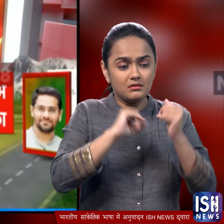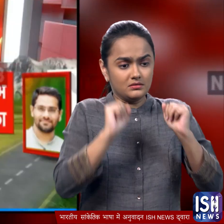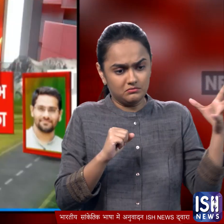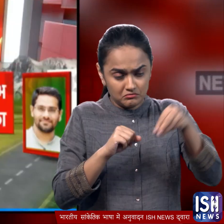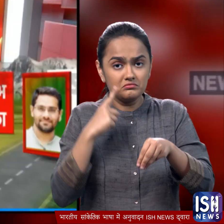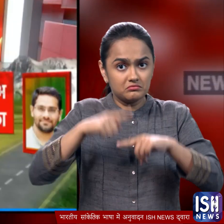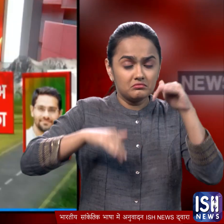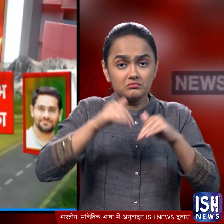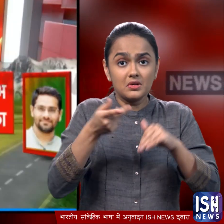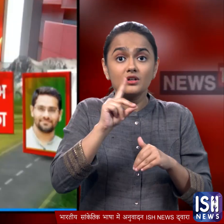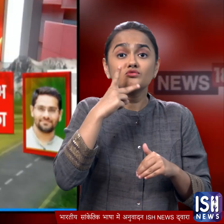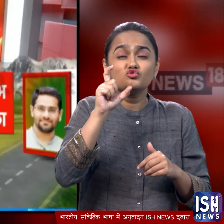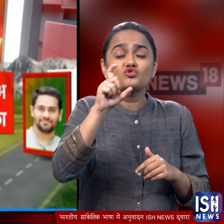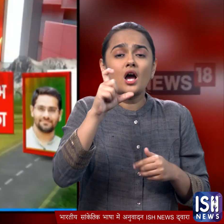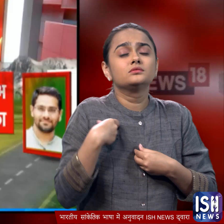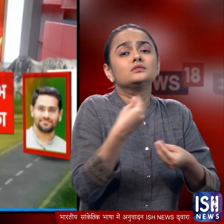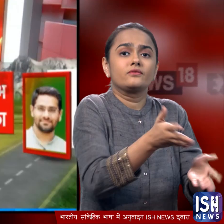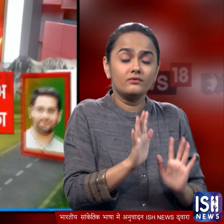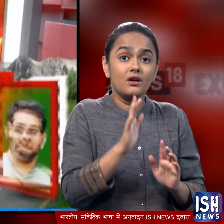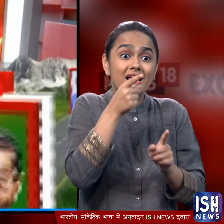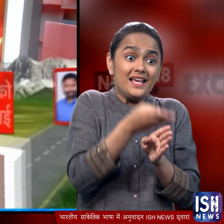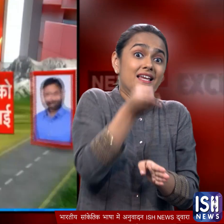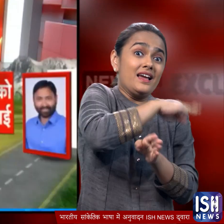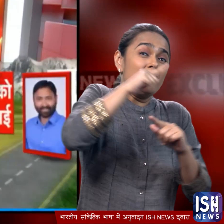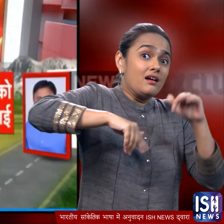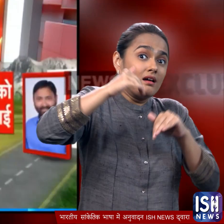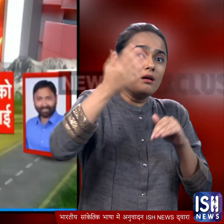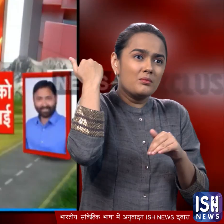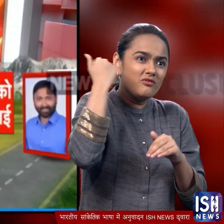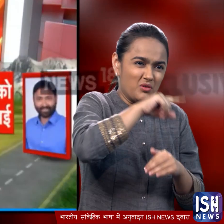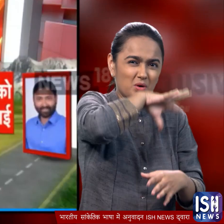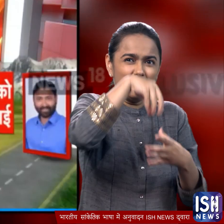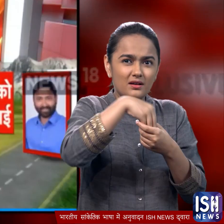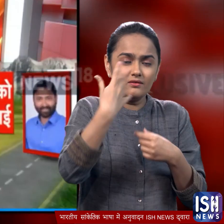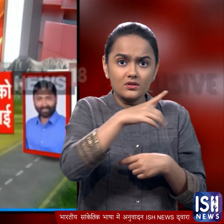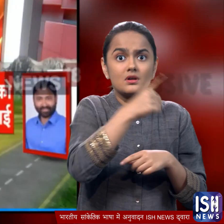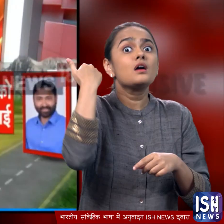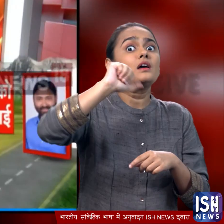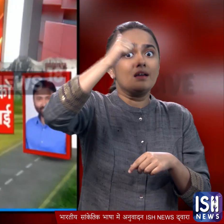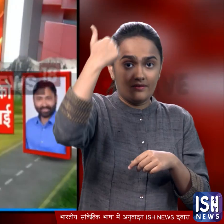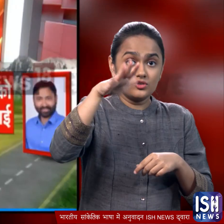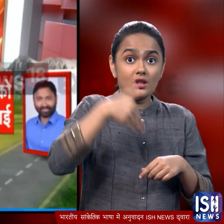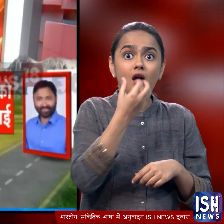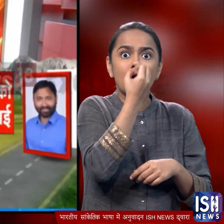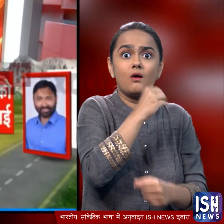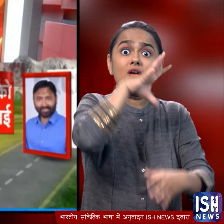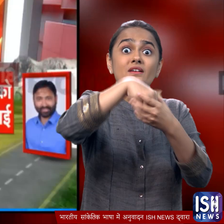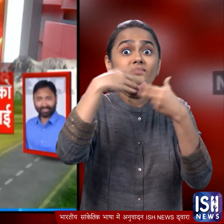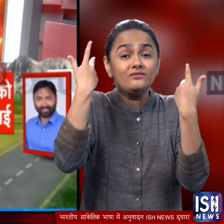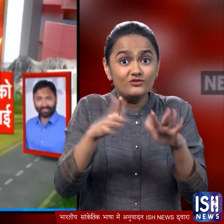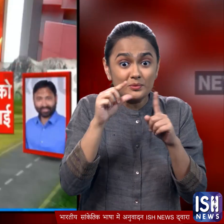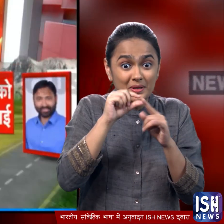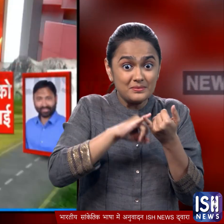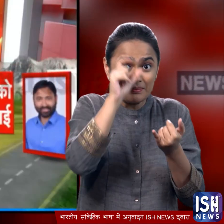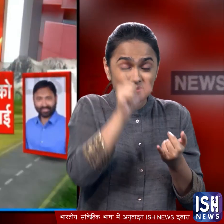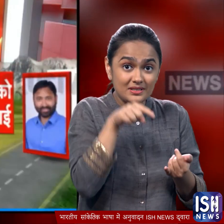सितारगंज सीट से मौका दिया गया है, जबकि पिछले चुनाव में निर्दलीय उम्मीदवार के तौर पर जीते और अब बीजेपी में शामिल हो